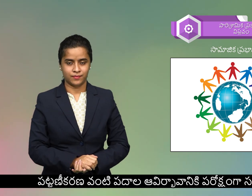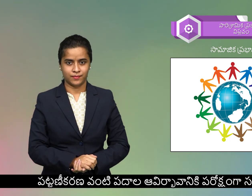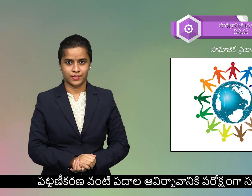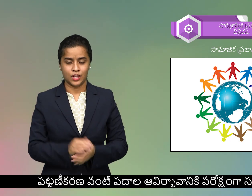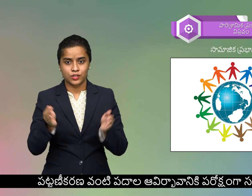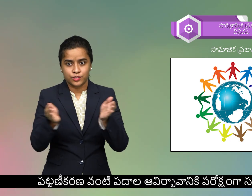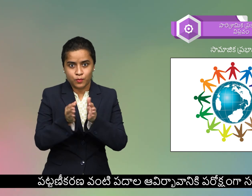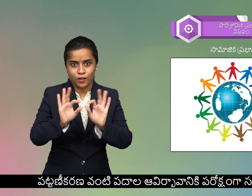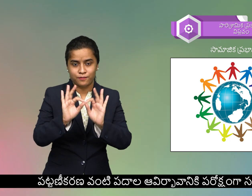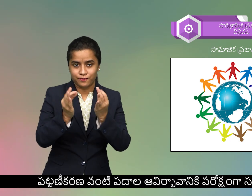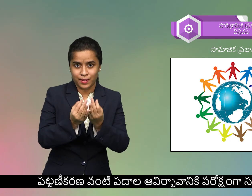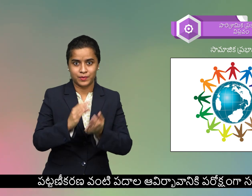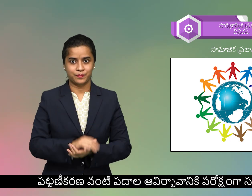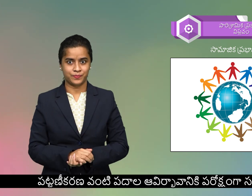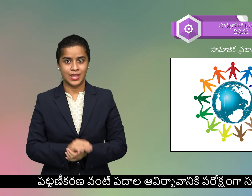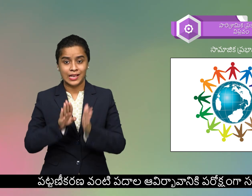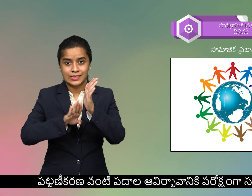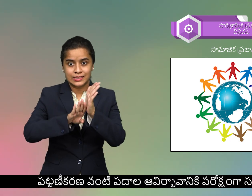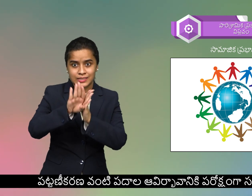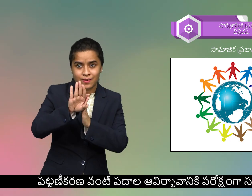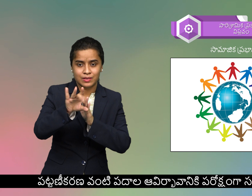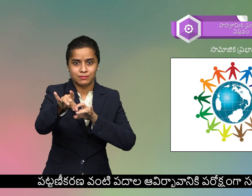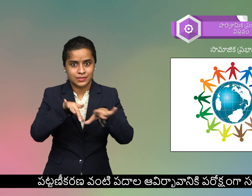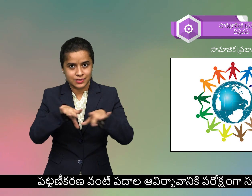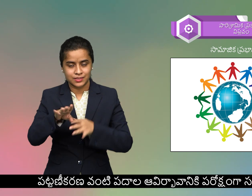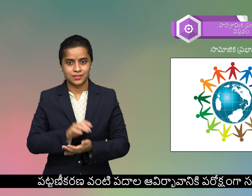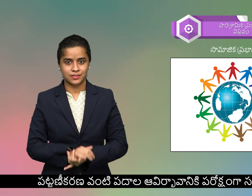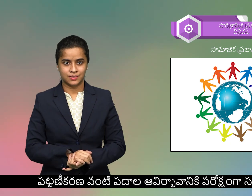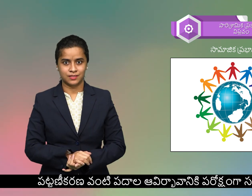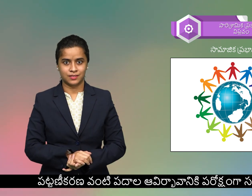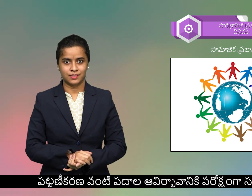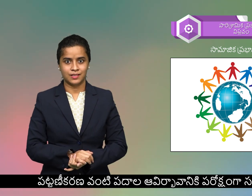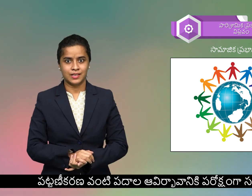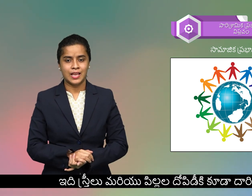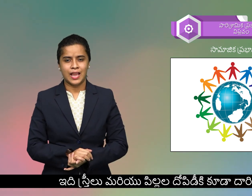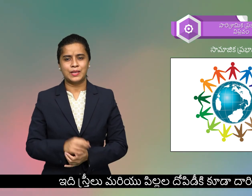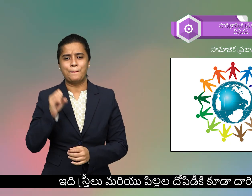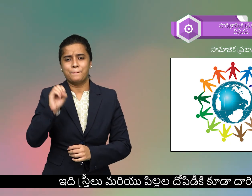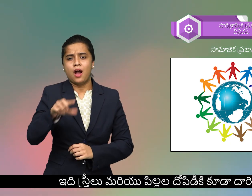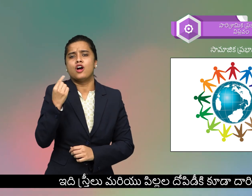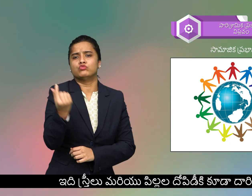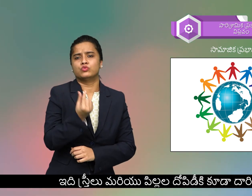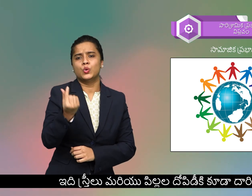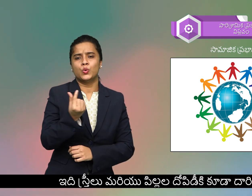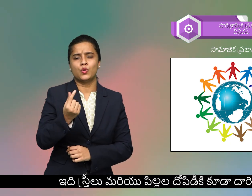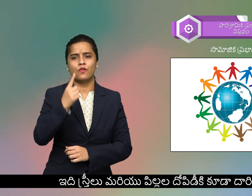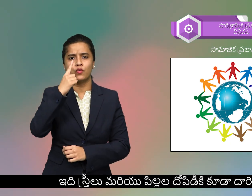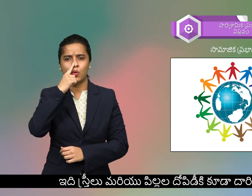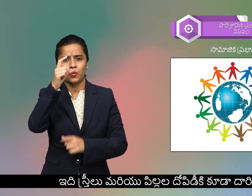పట్టణీకరణ వంటి పదాల ఆవిర్భావానికి పరోక్షంగా సహాయపడింది. ఇది స్త్రీలు మరియు పిల్లల